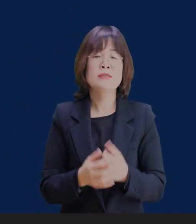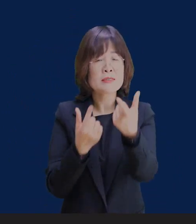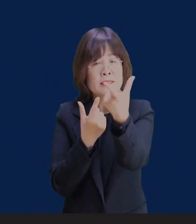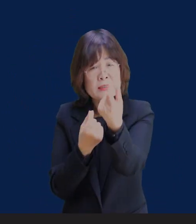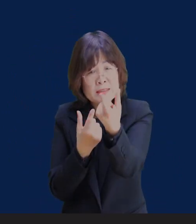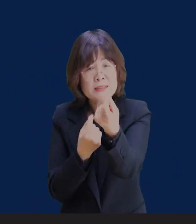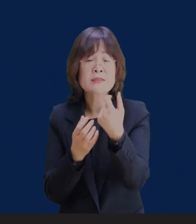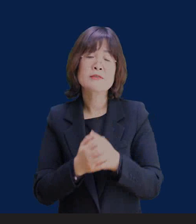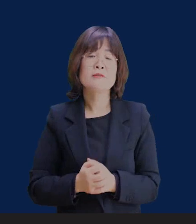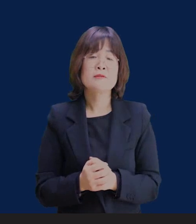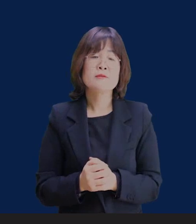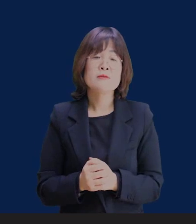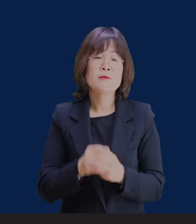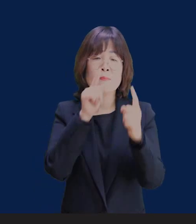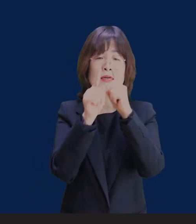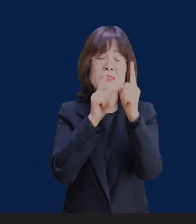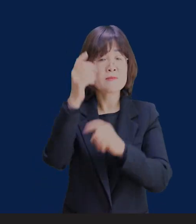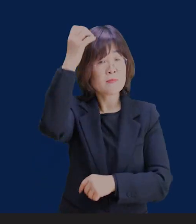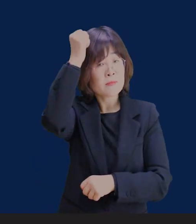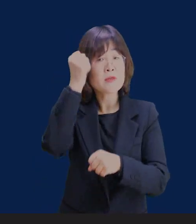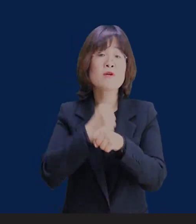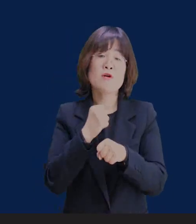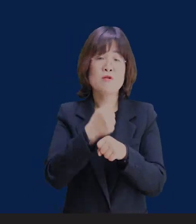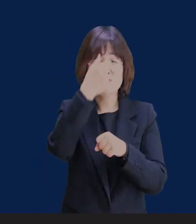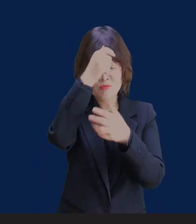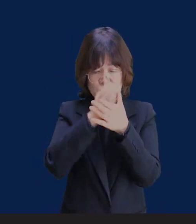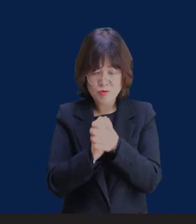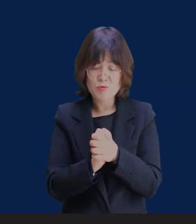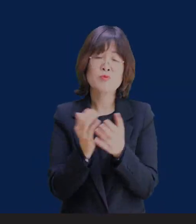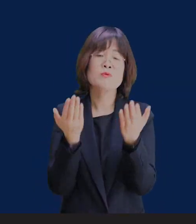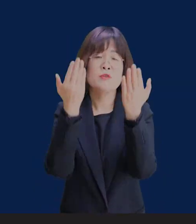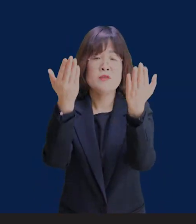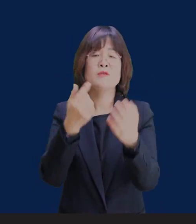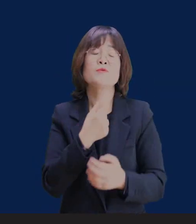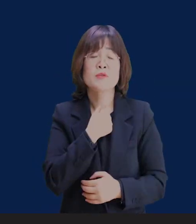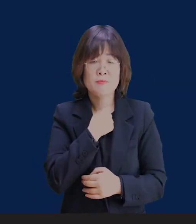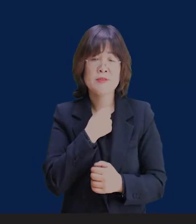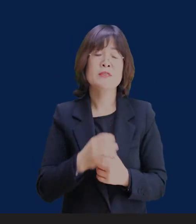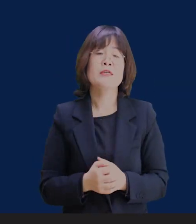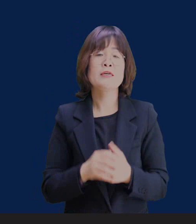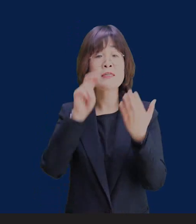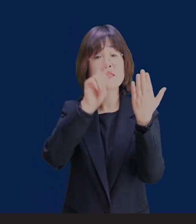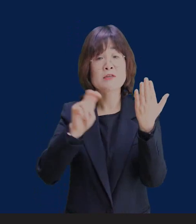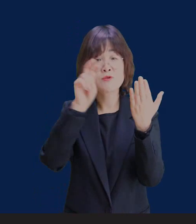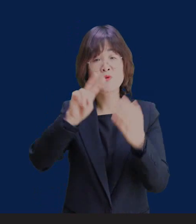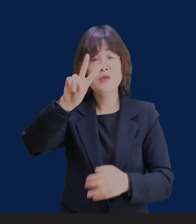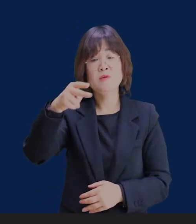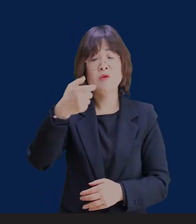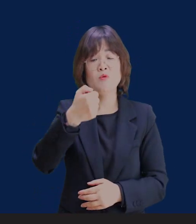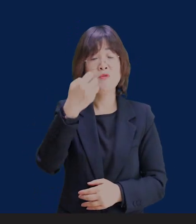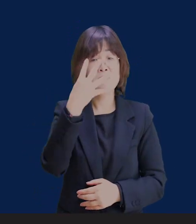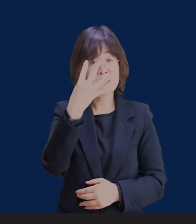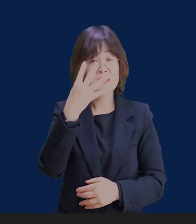이 시간 우리 같이 한번 말씀을 기억하며 기도의 자리로 나가겠는데요,